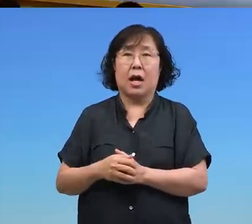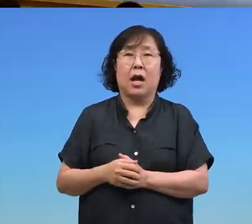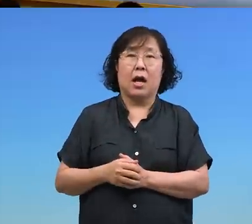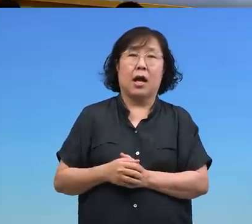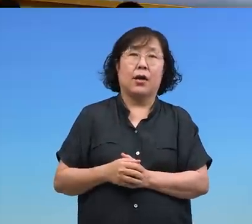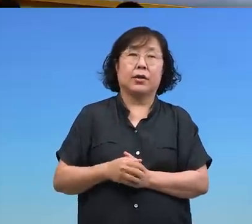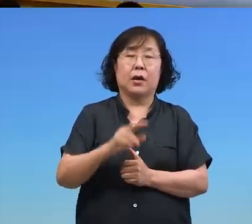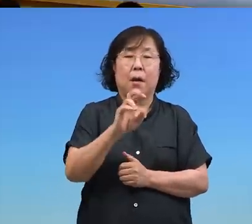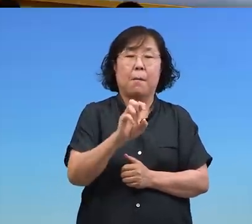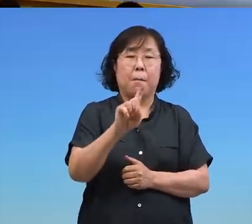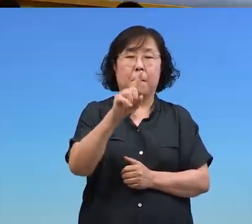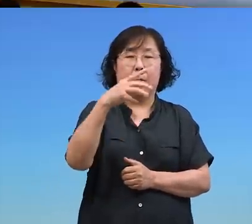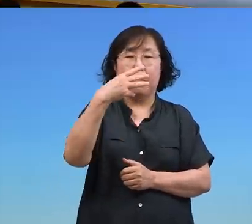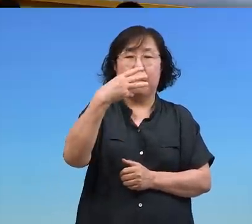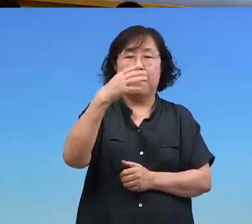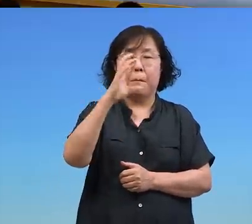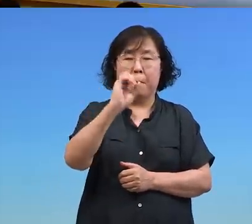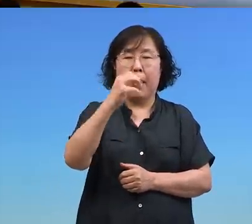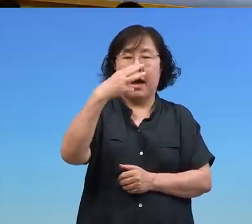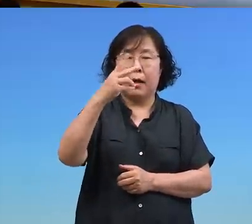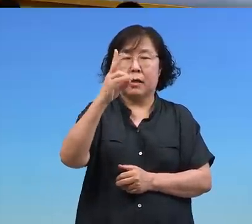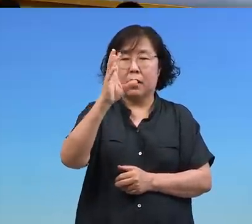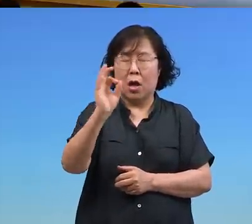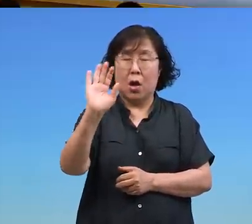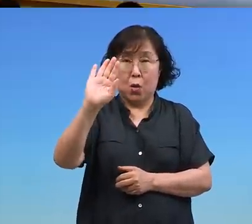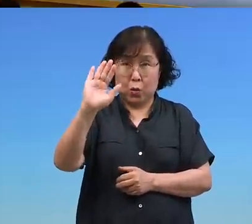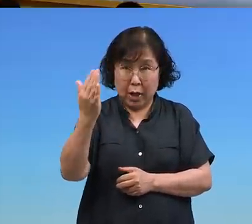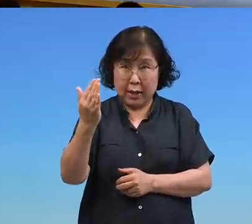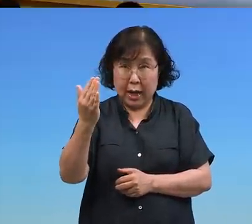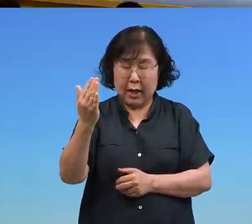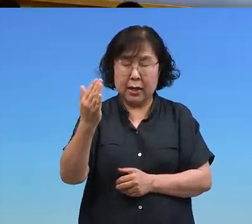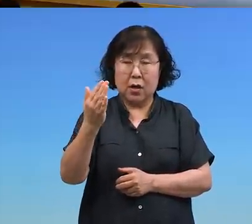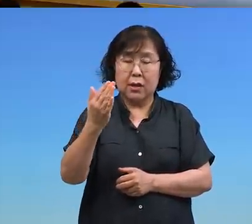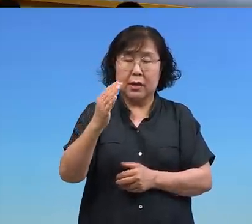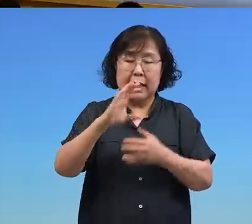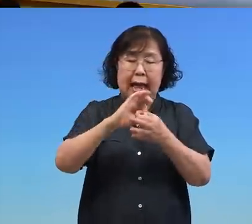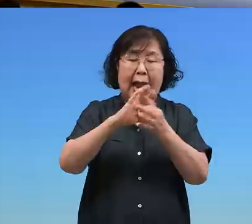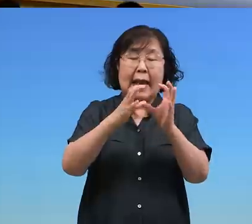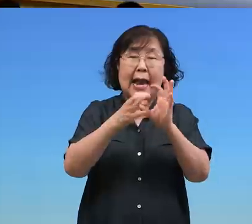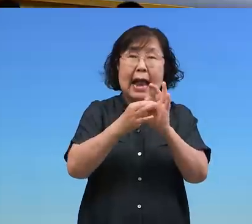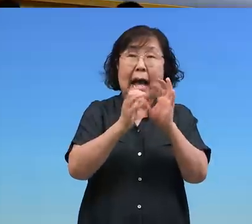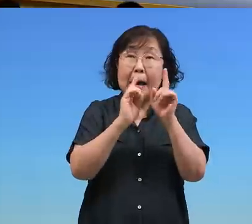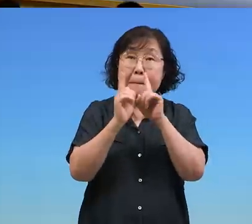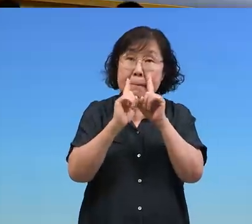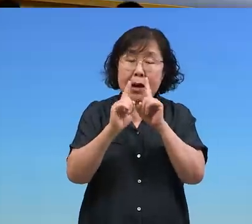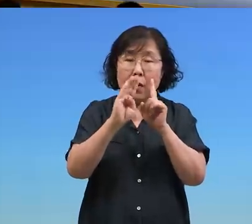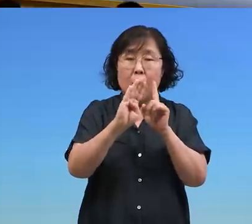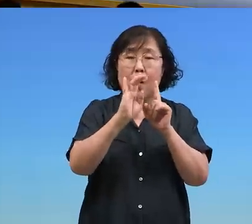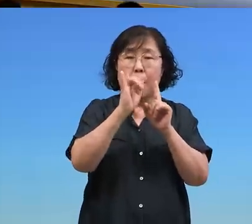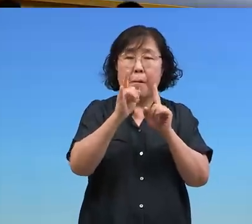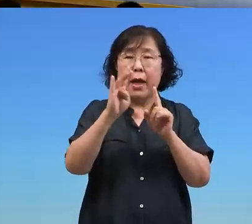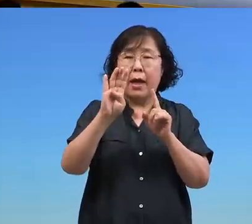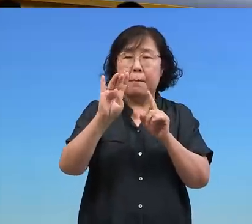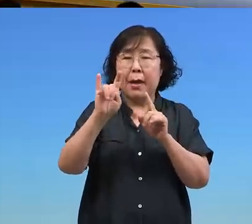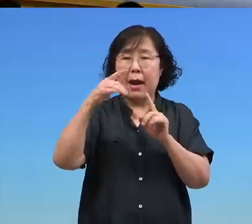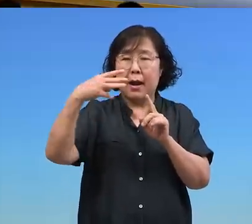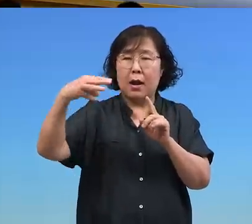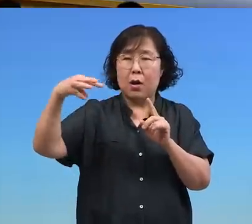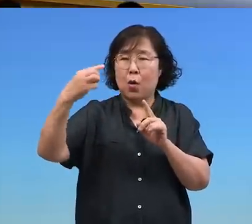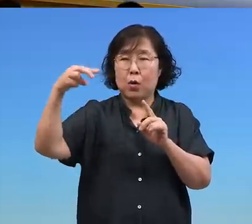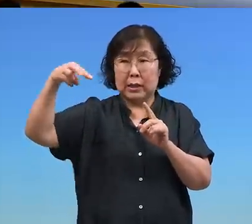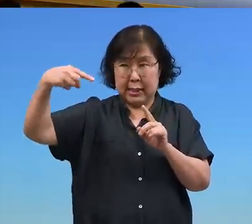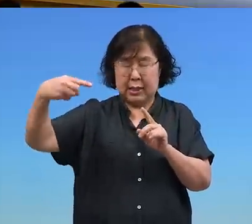허탄한 신화 할 때 망령되고 이건 헬라우로 베벨로스라는 단어거든요 이 베벨로스라는